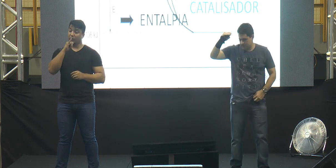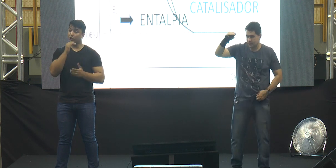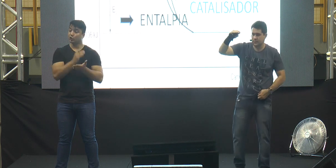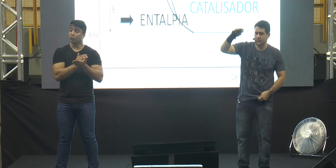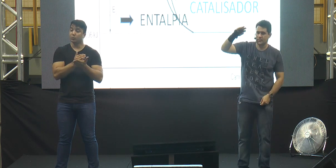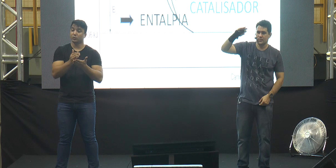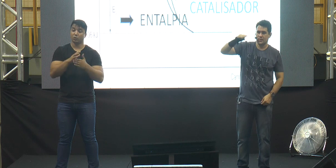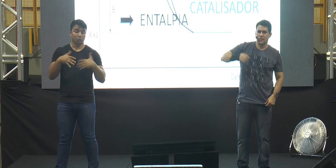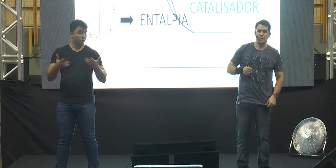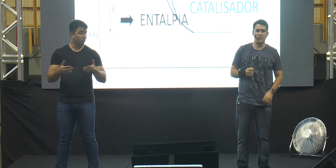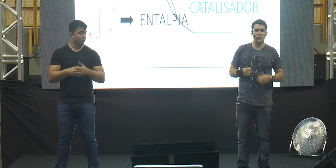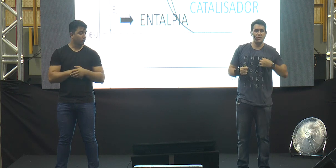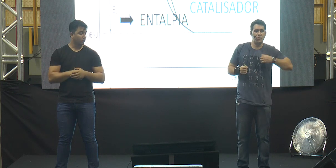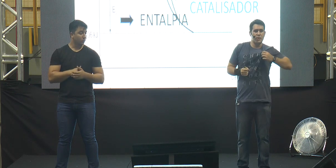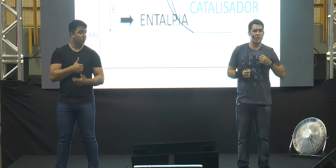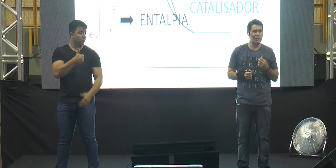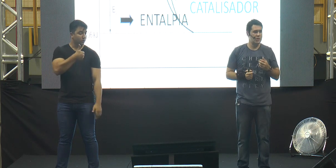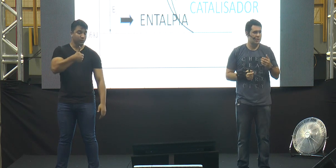tenho?